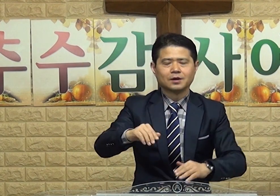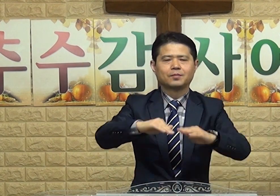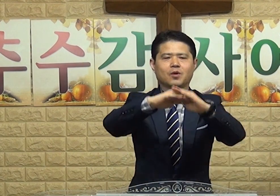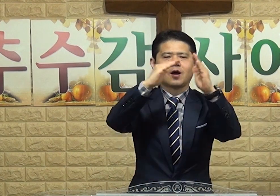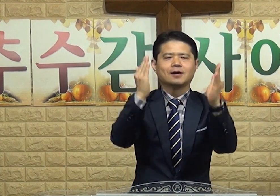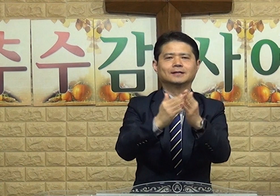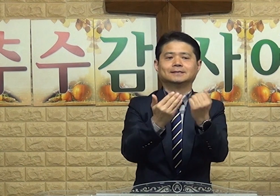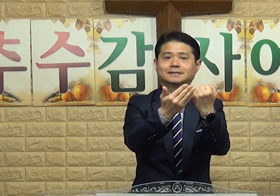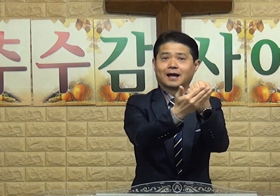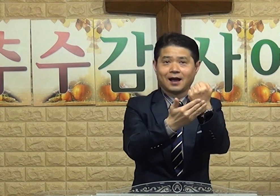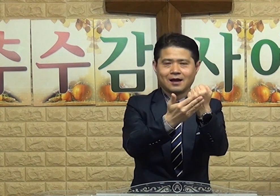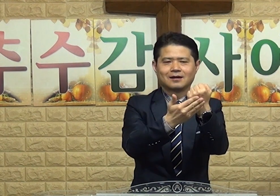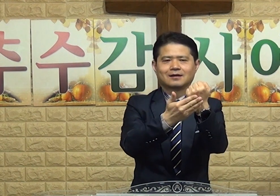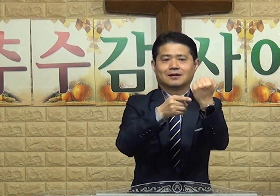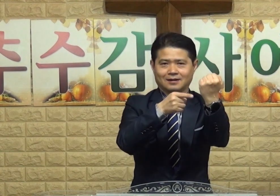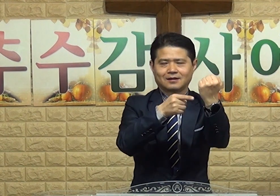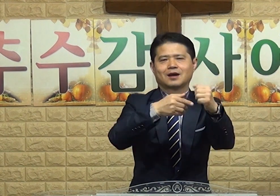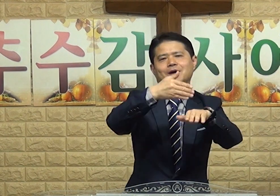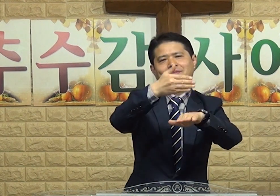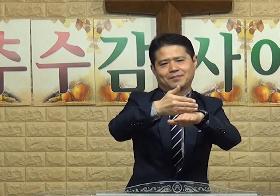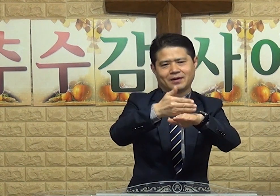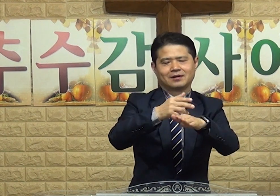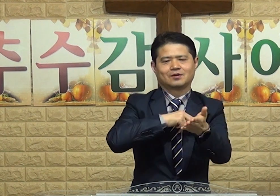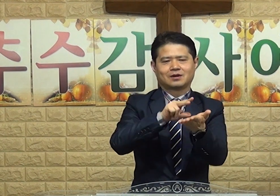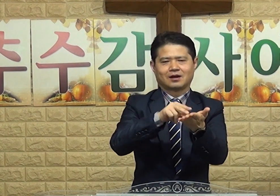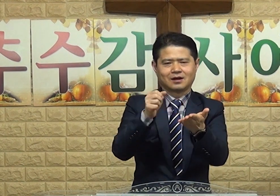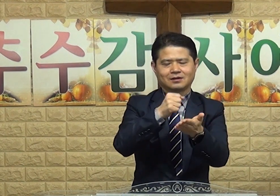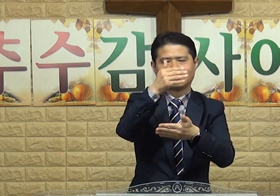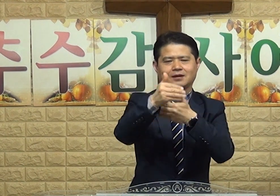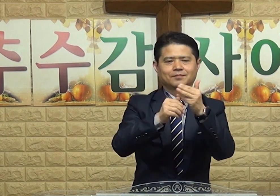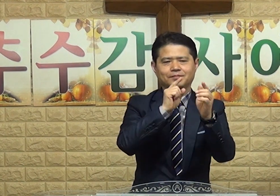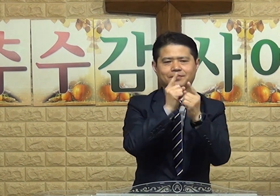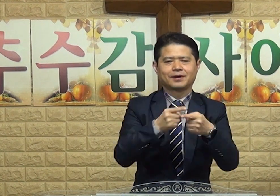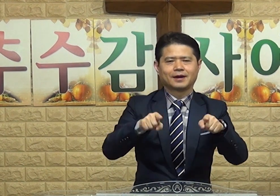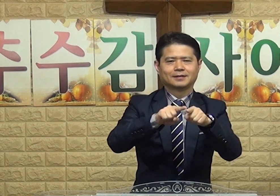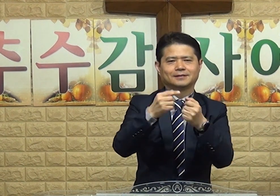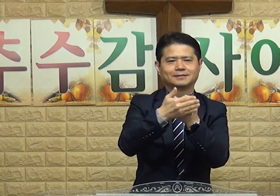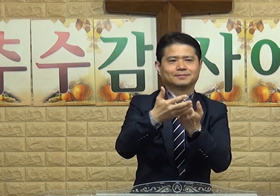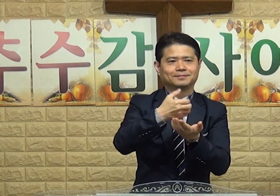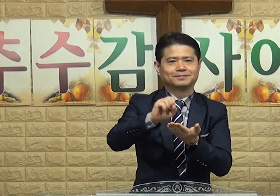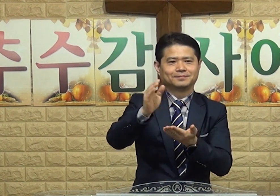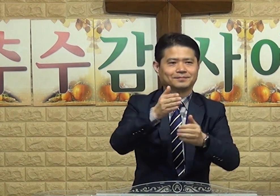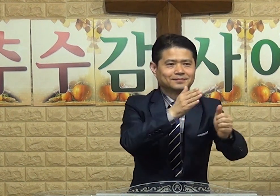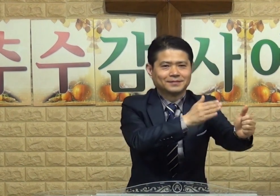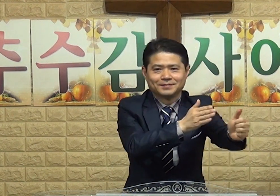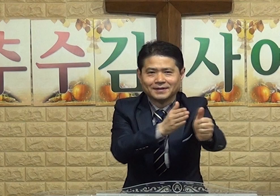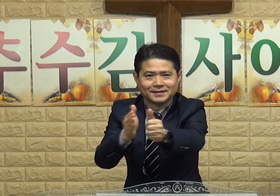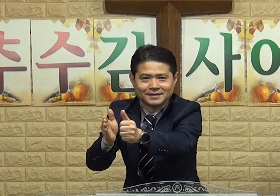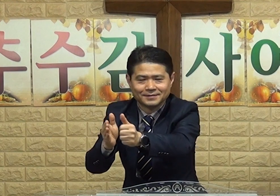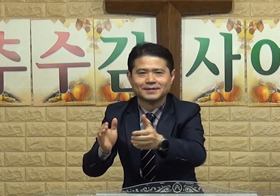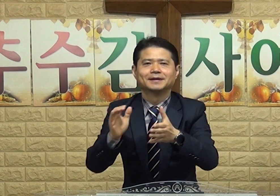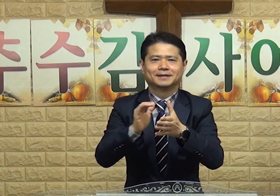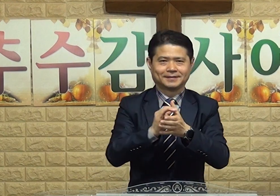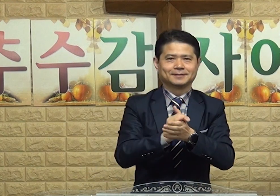오늘 주제는 모든 은혜에 감사를 목표로 하나님께 은혜를 받으시길